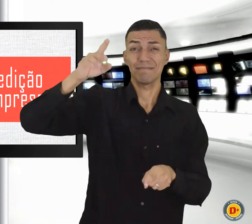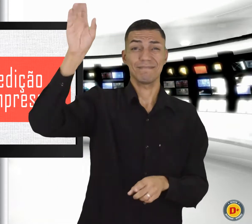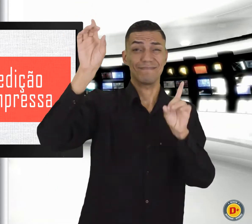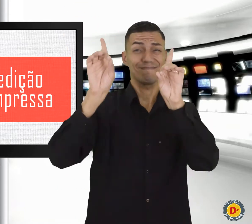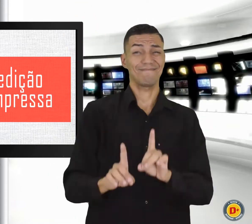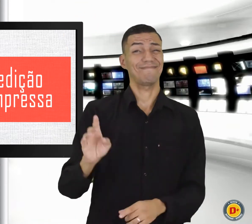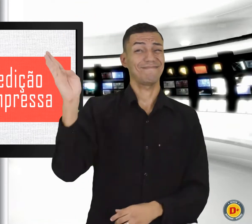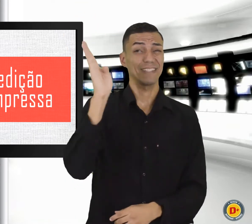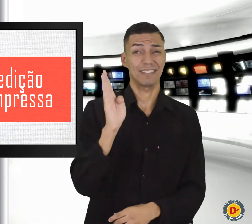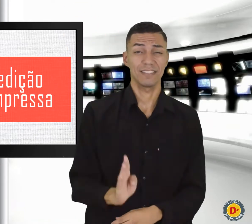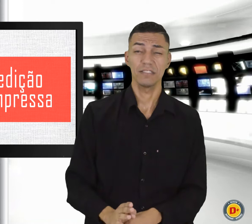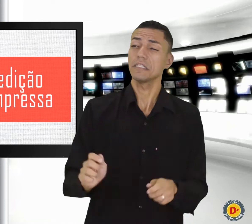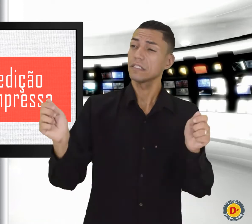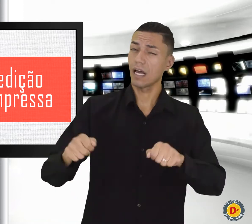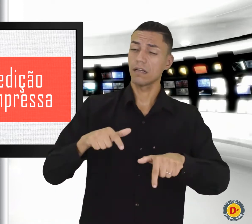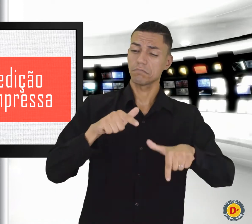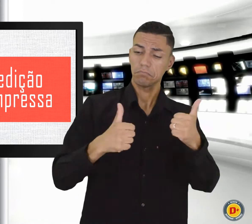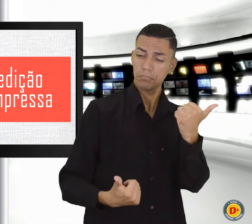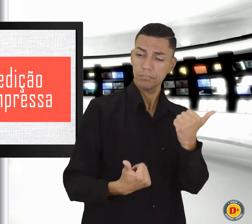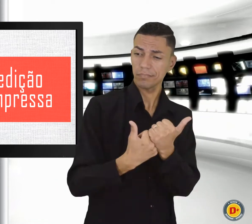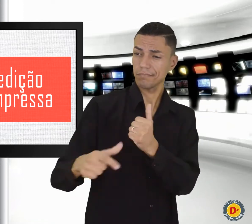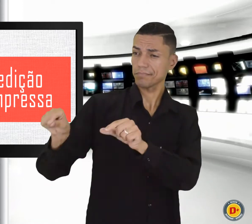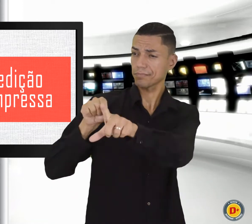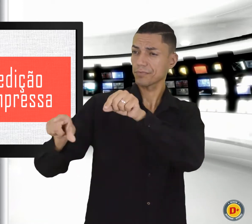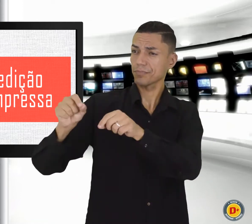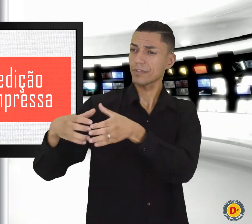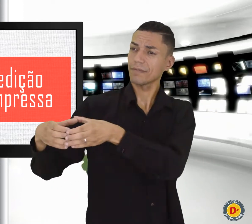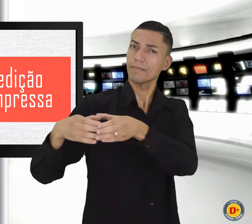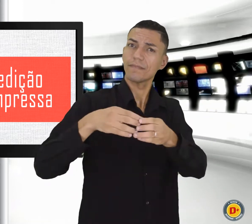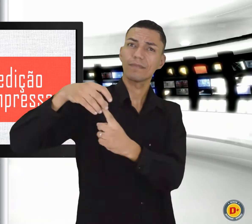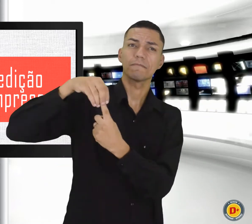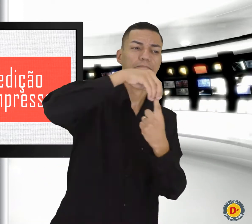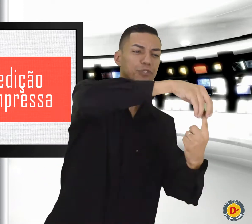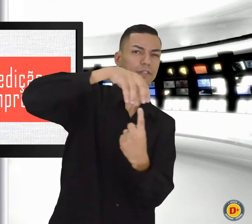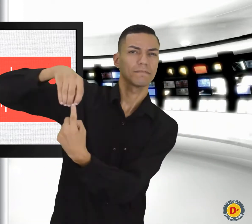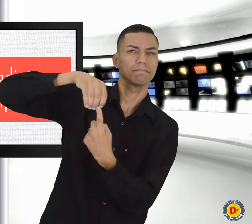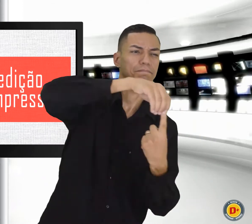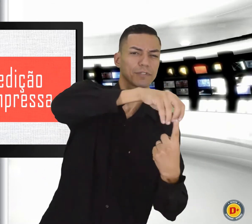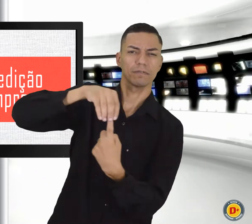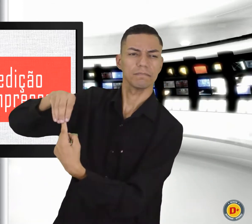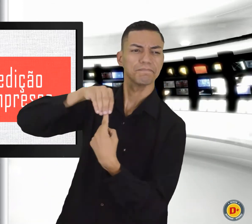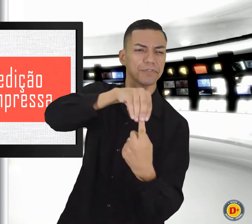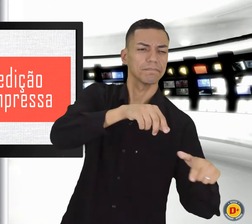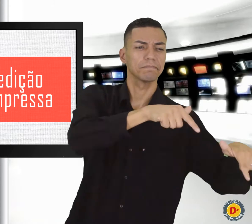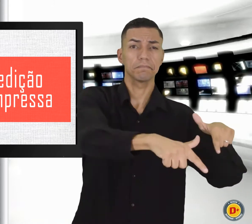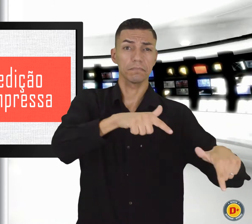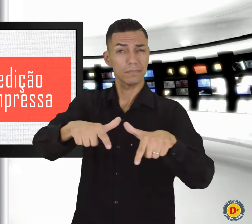competitivo por meio de programas de emprego apoiado. Essa também é uma tarefa a ser articulada